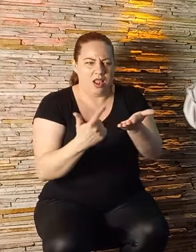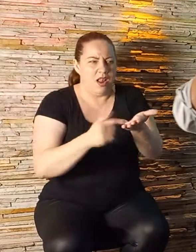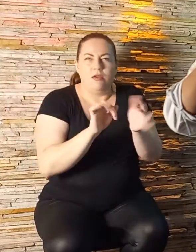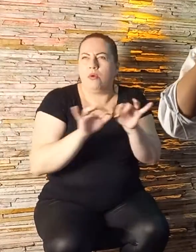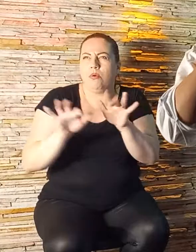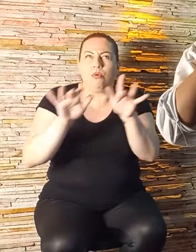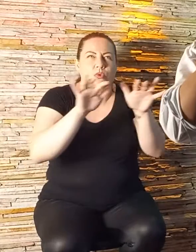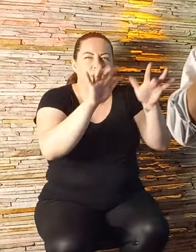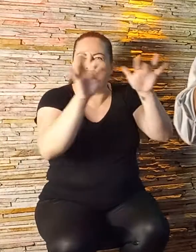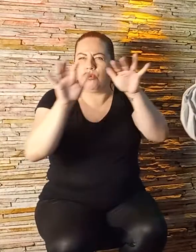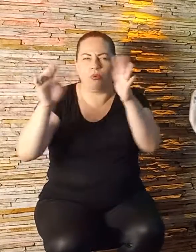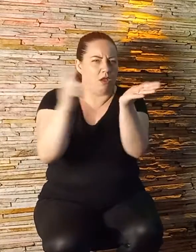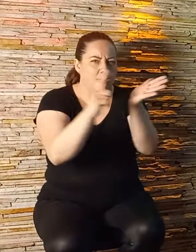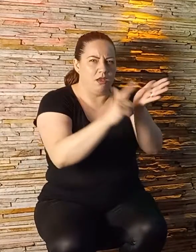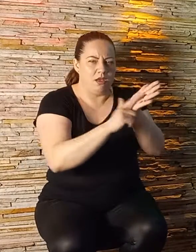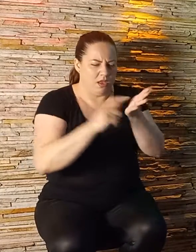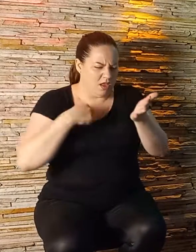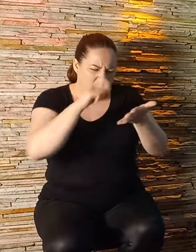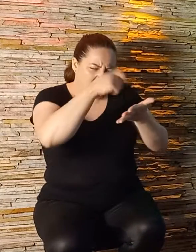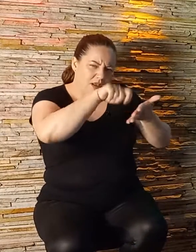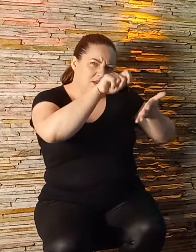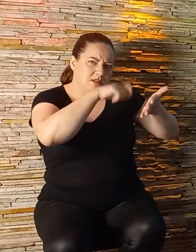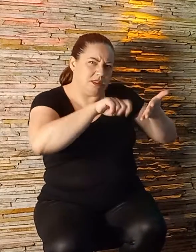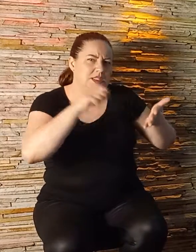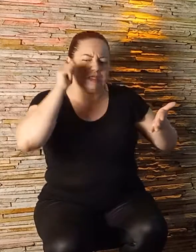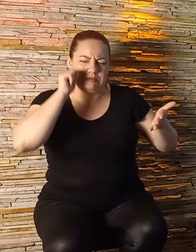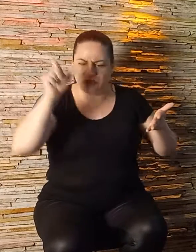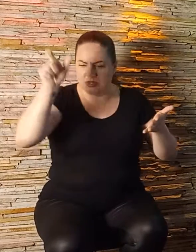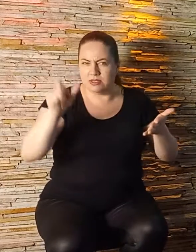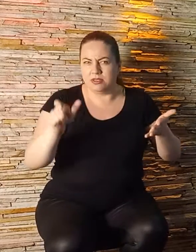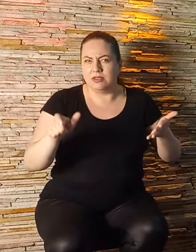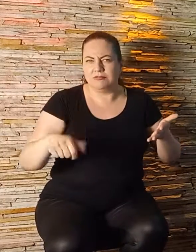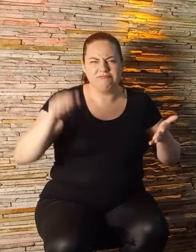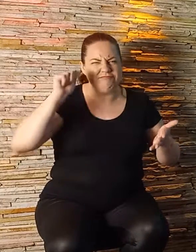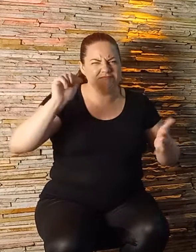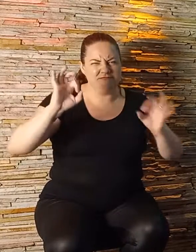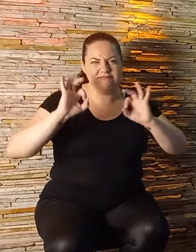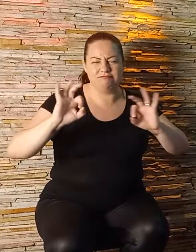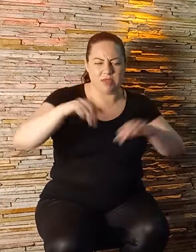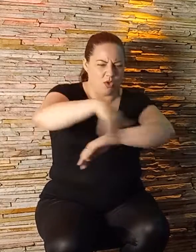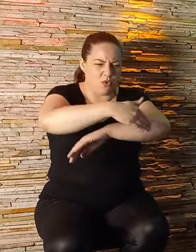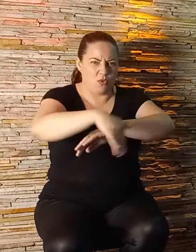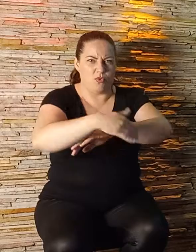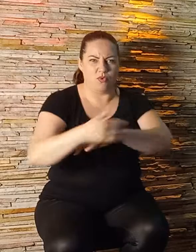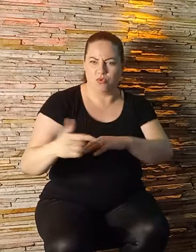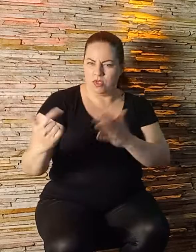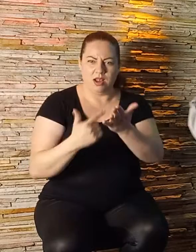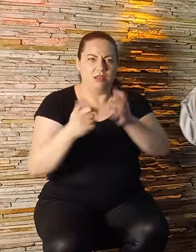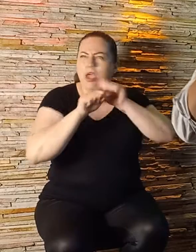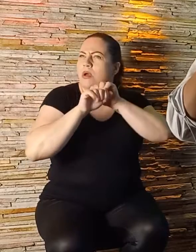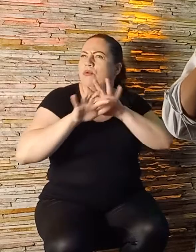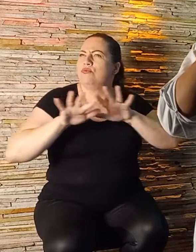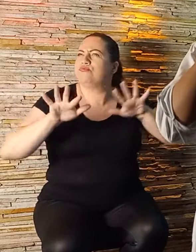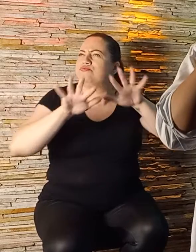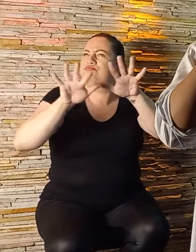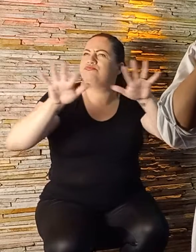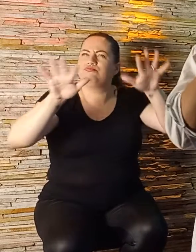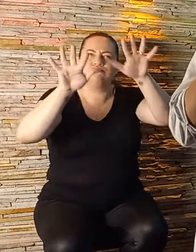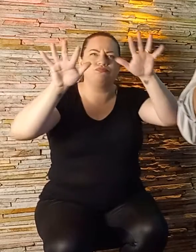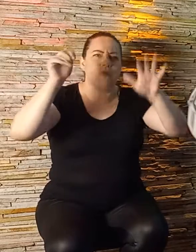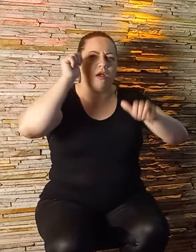redação folha de vida folha de papel onde escrevo minha tinha achado na campanha de vidro das duas folhas de livros camponeses e da